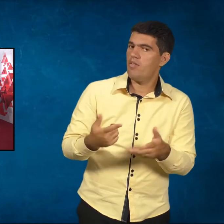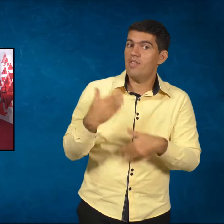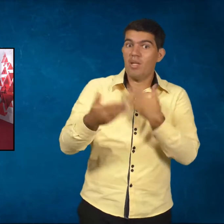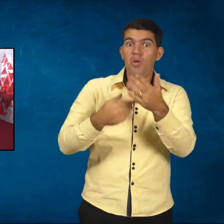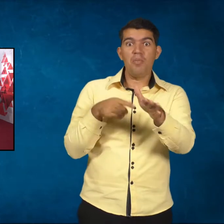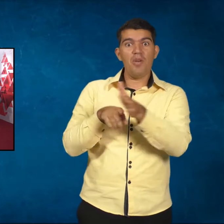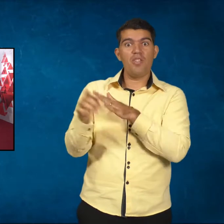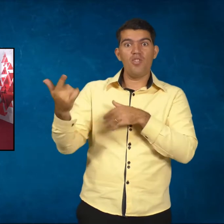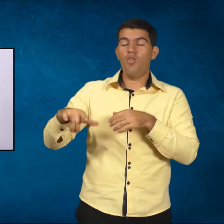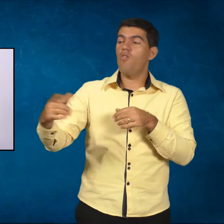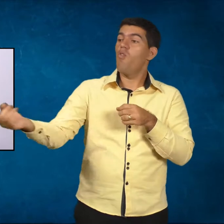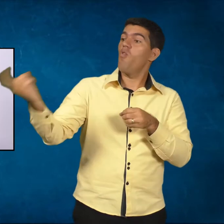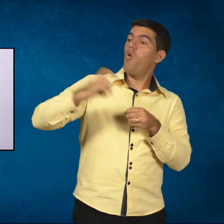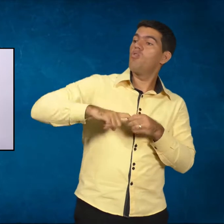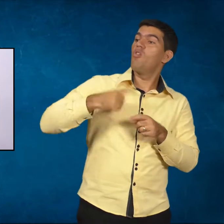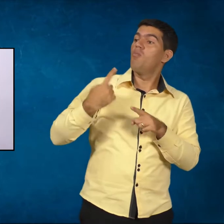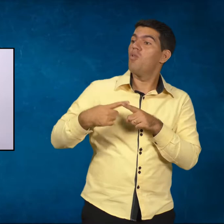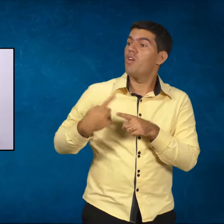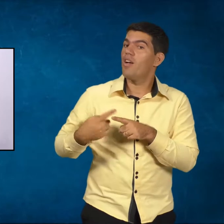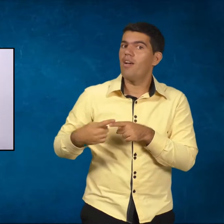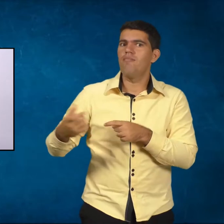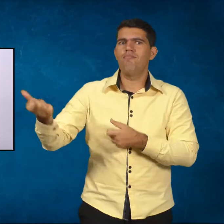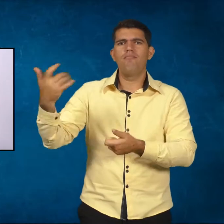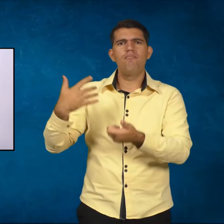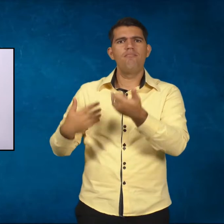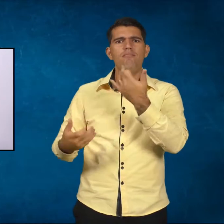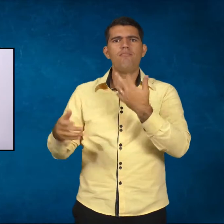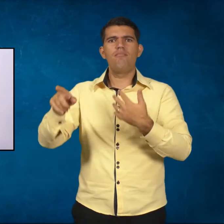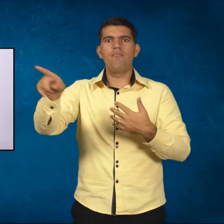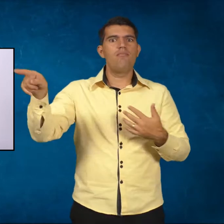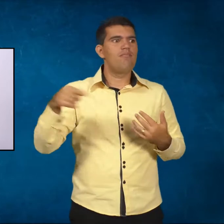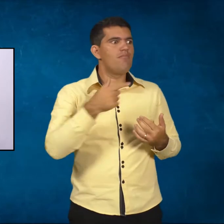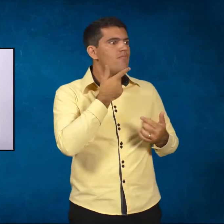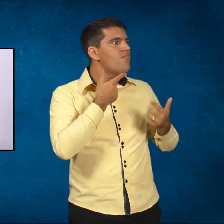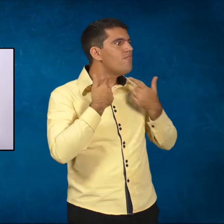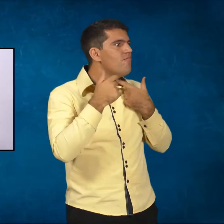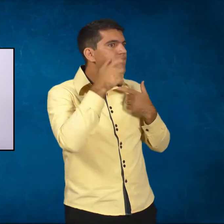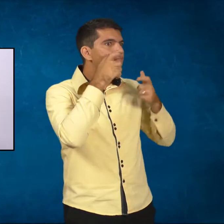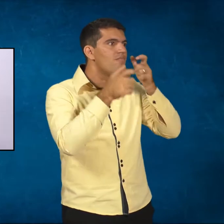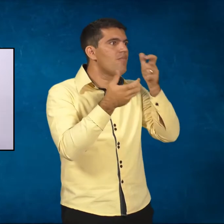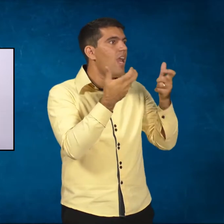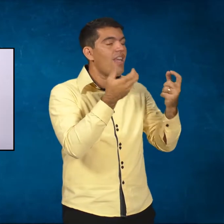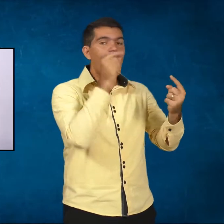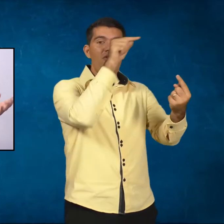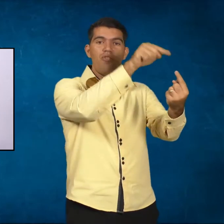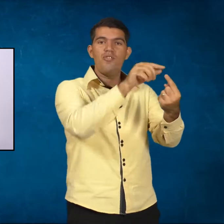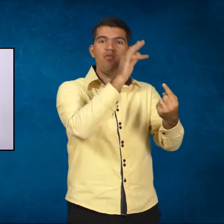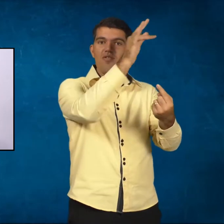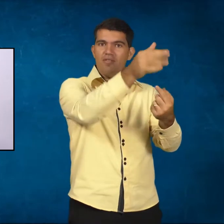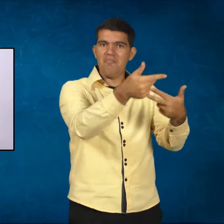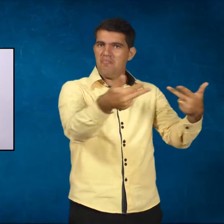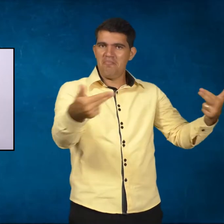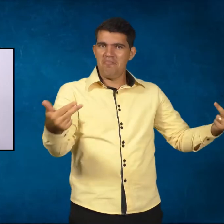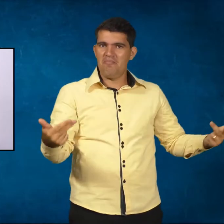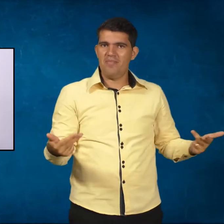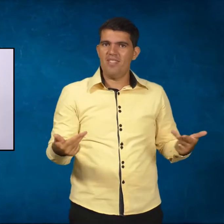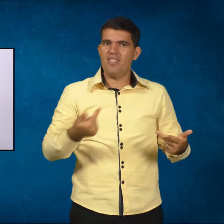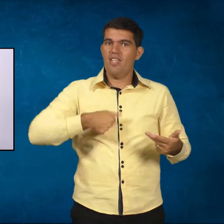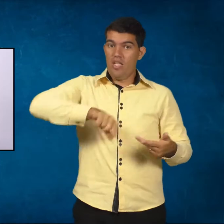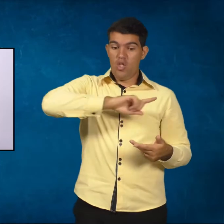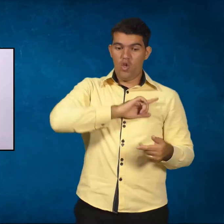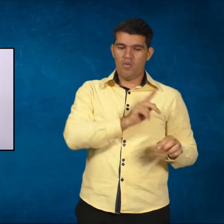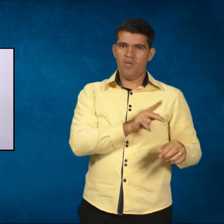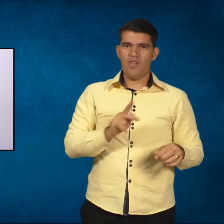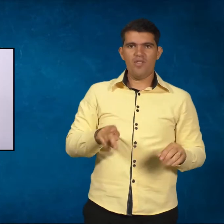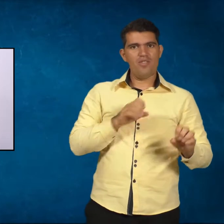porque está voltando endereço porque está voltando um leque aí de expectativas e a essas expectativas caberia nós professores